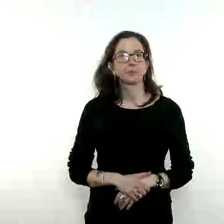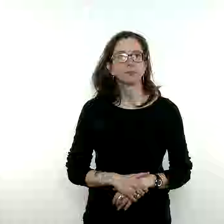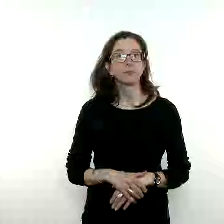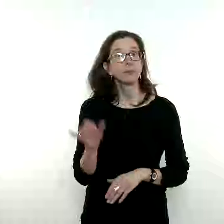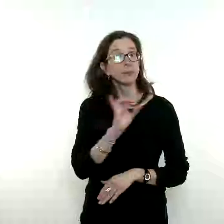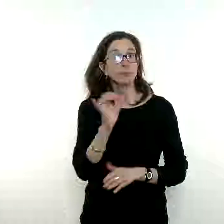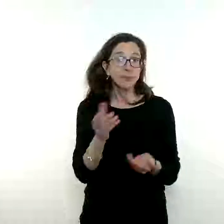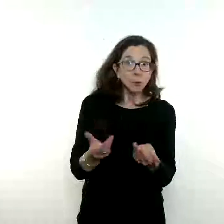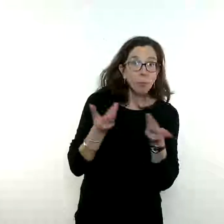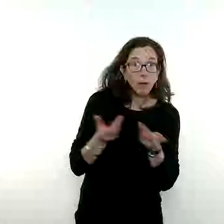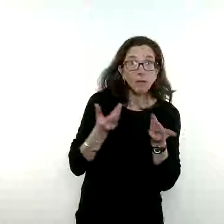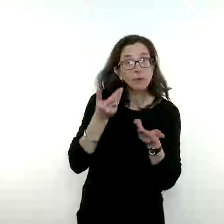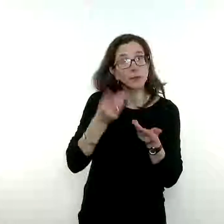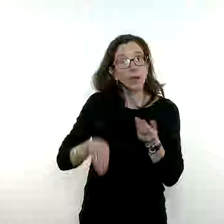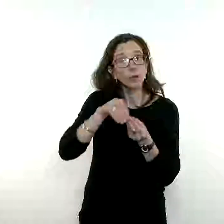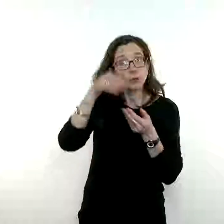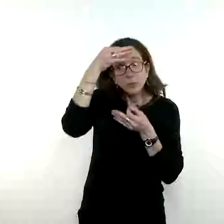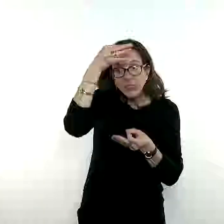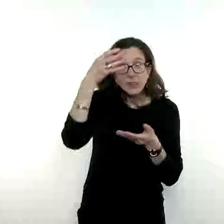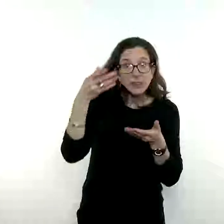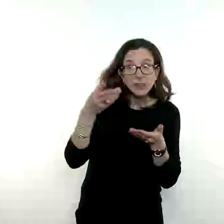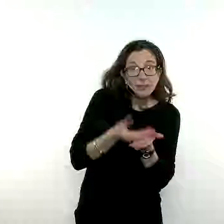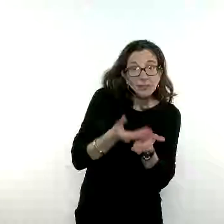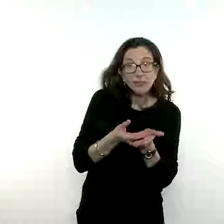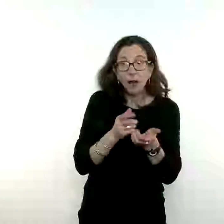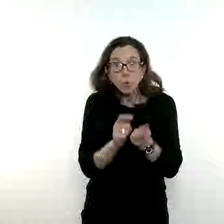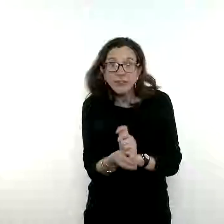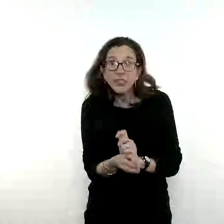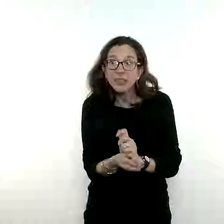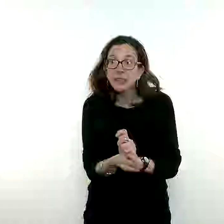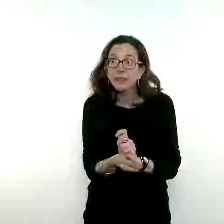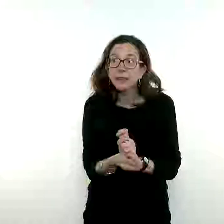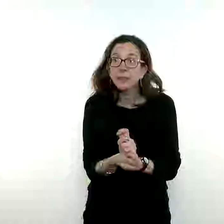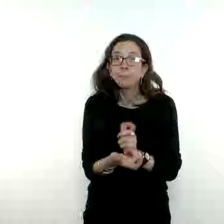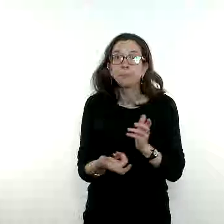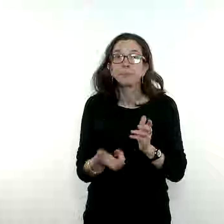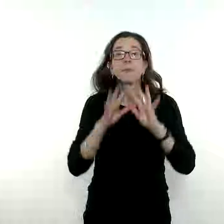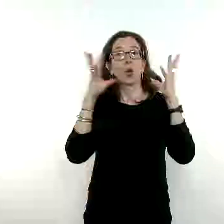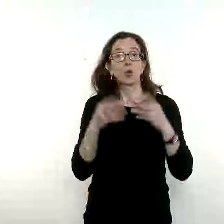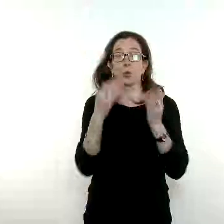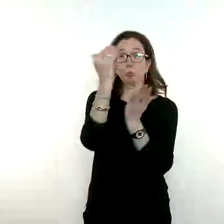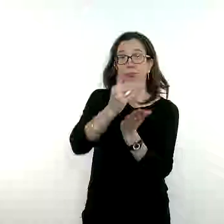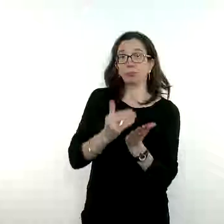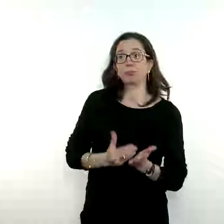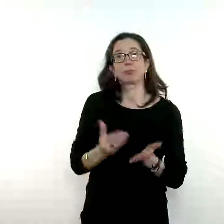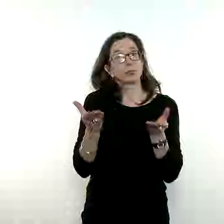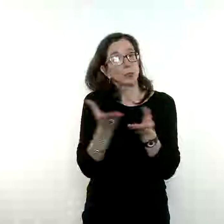qui demande des précisions sur la modification de l'ordre du jour, qui se voit comporter 64 affaires.